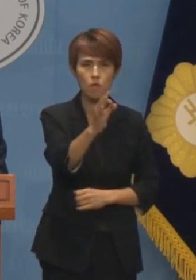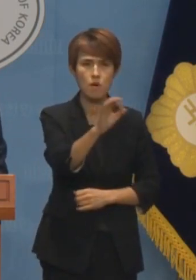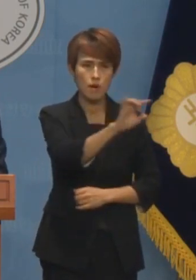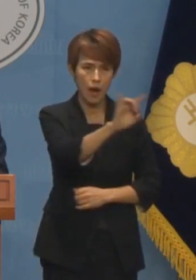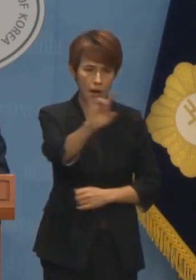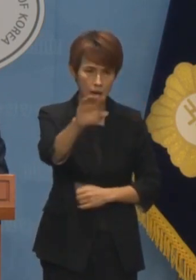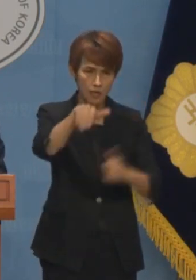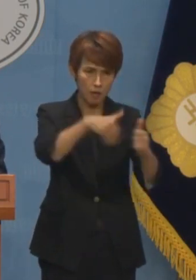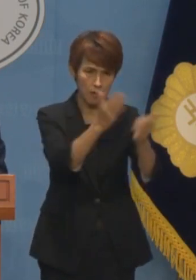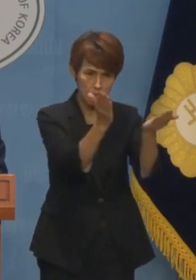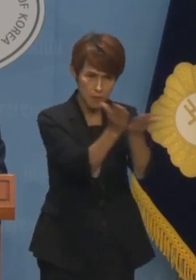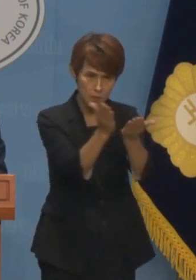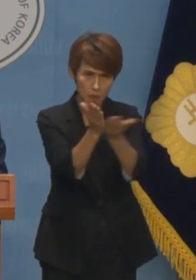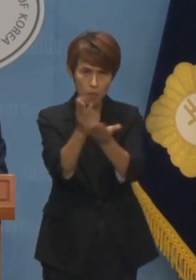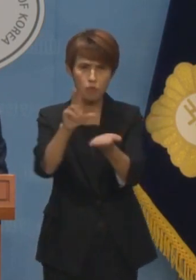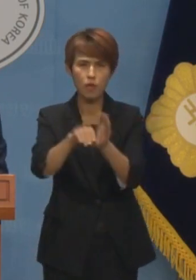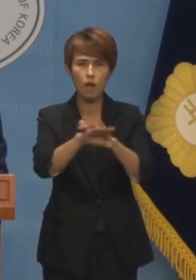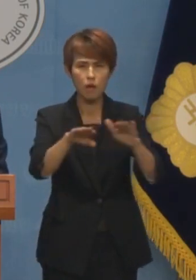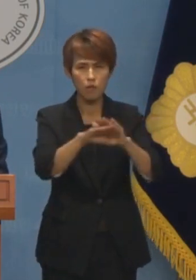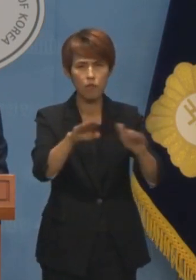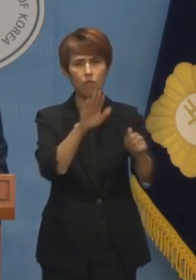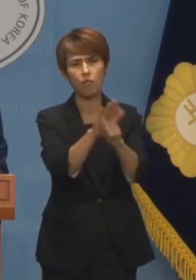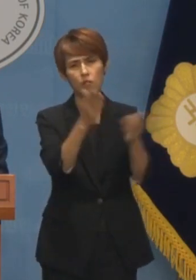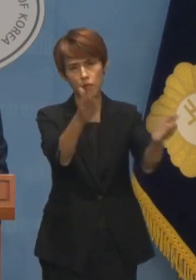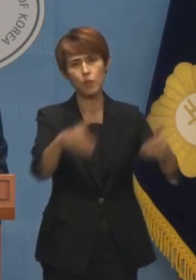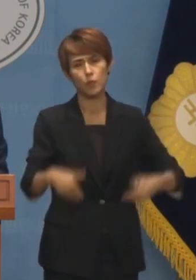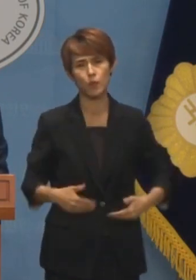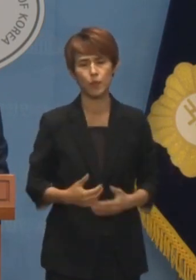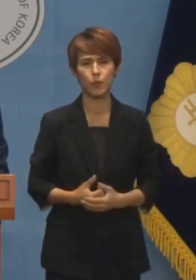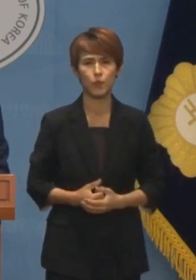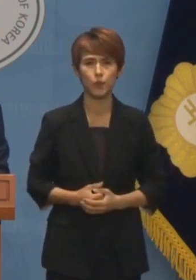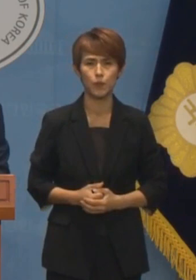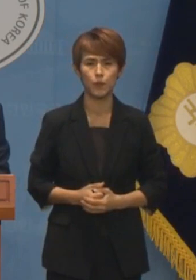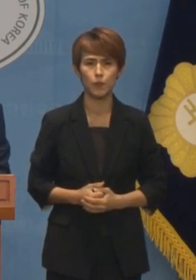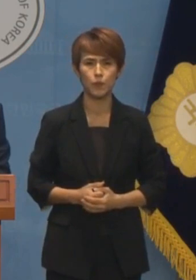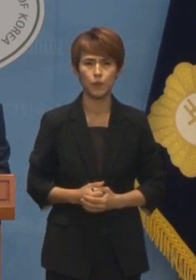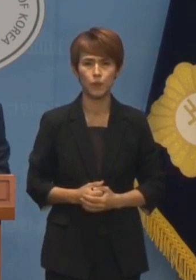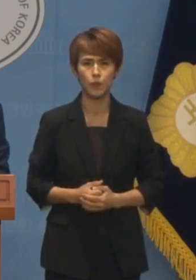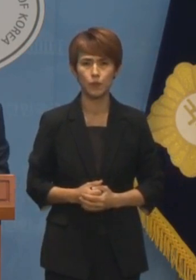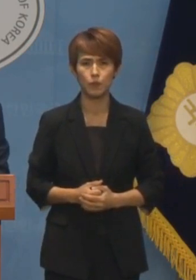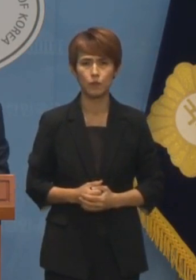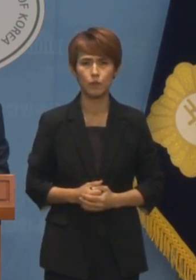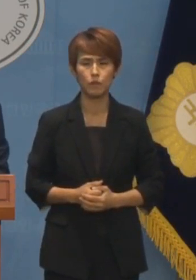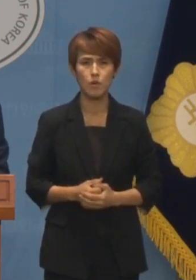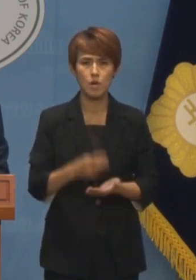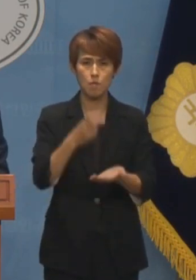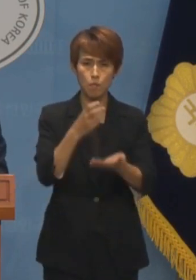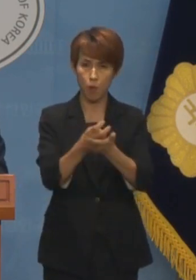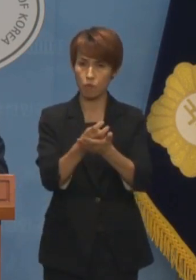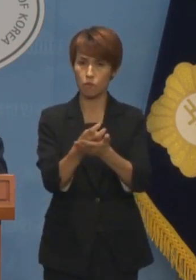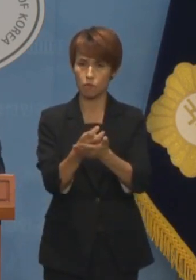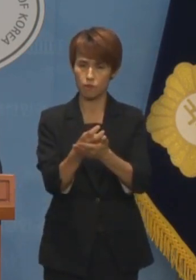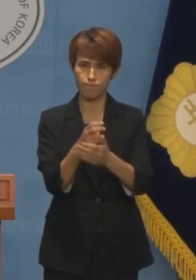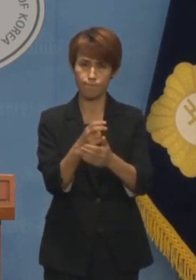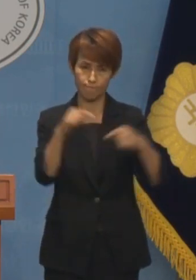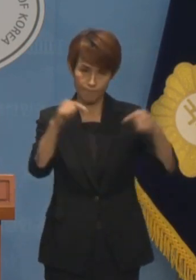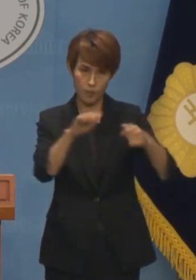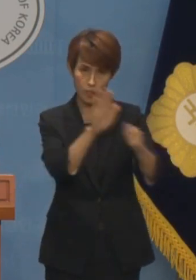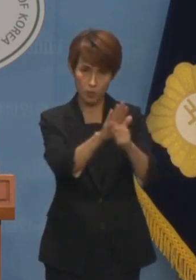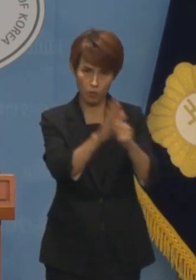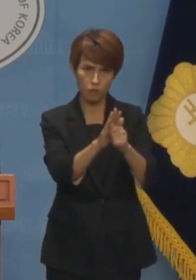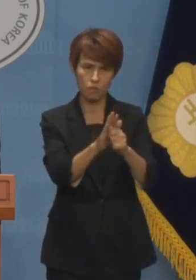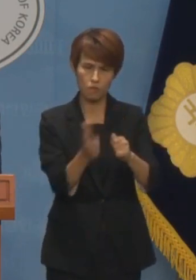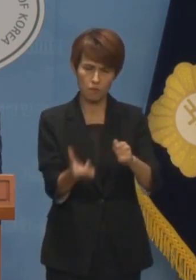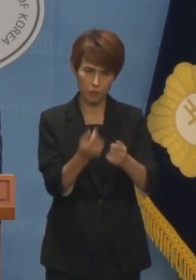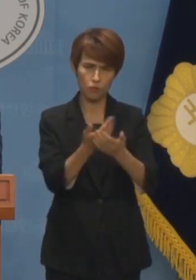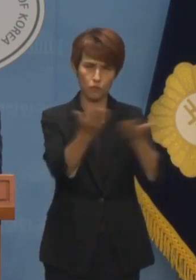상황에 맞는 대책을 촘촘하게 수립해야 합니다. 특히 법률 지원 역시 신속히 시행해야